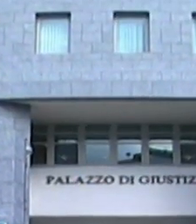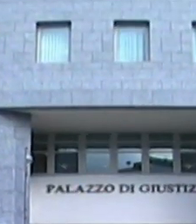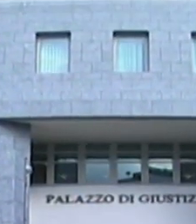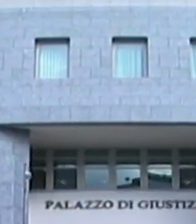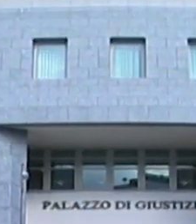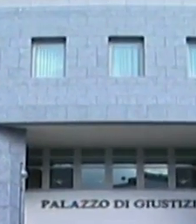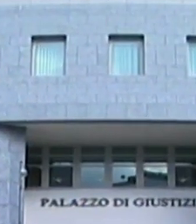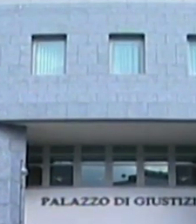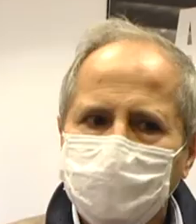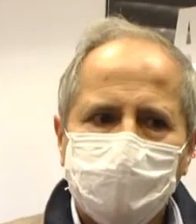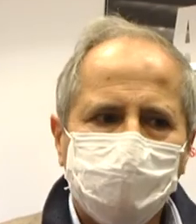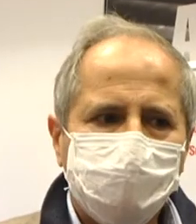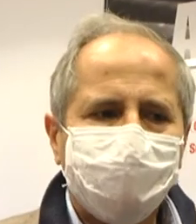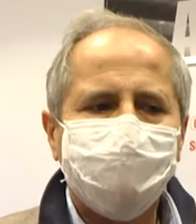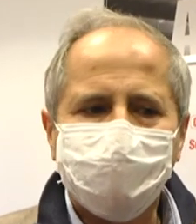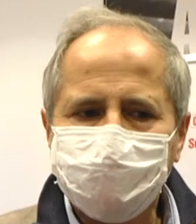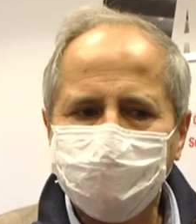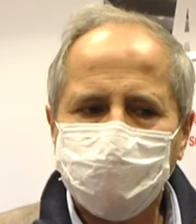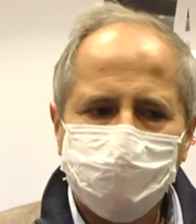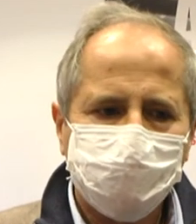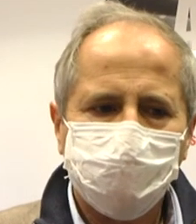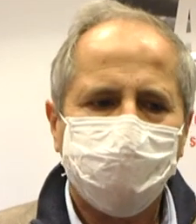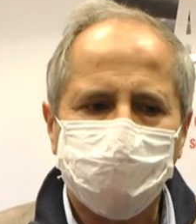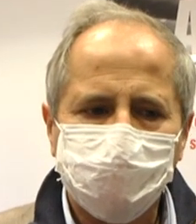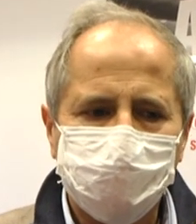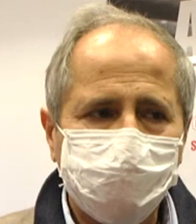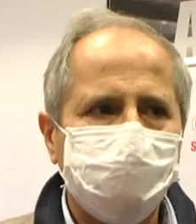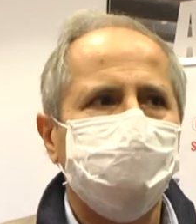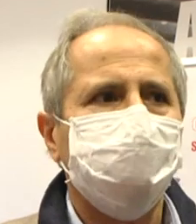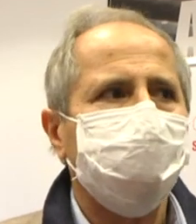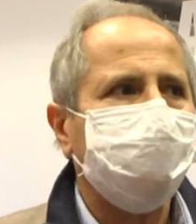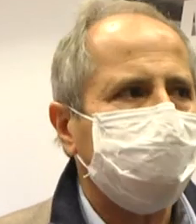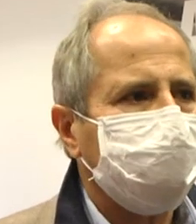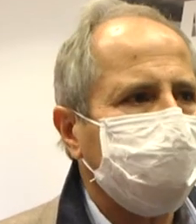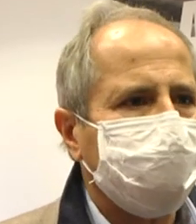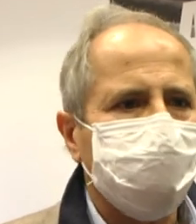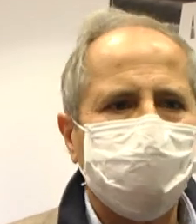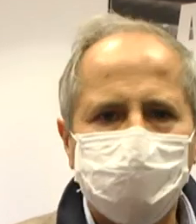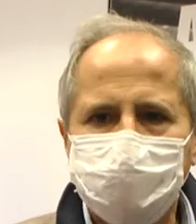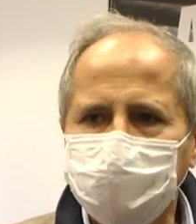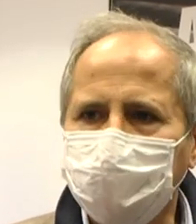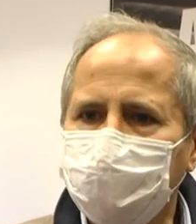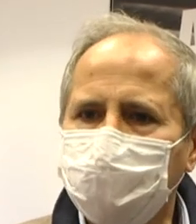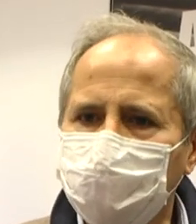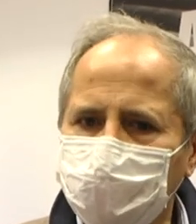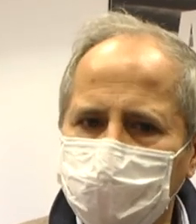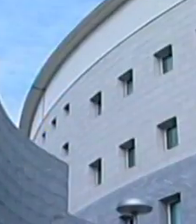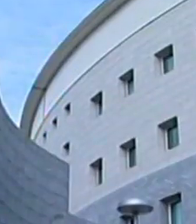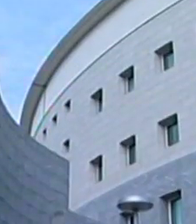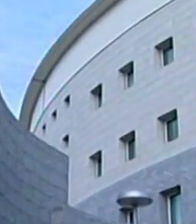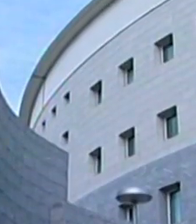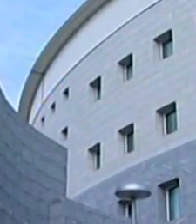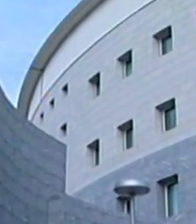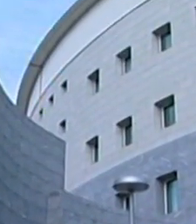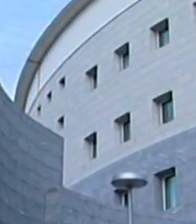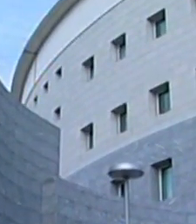microbiologia dell'università della città titolare di uno studio pubblicato a fine marzo sull'utilizzo dei test rapidi proprio